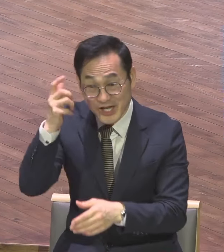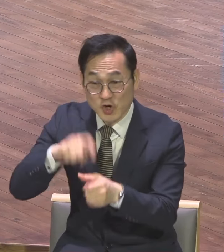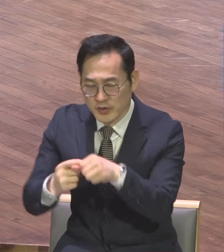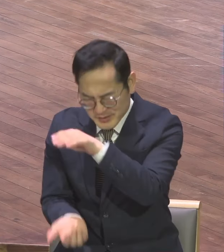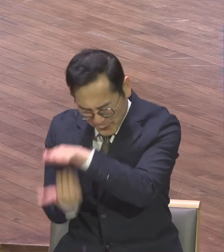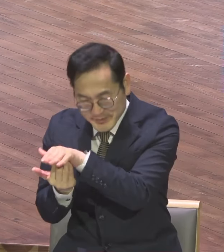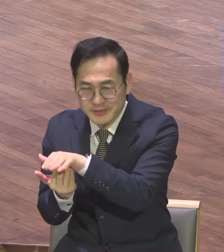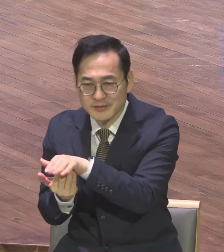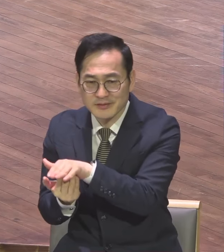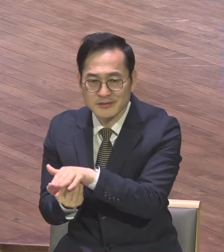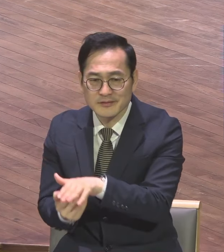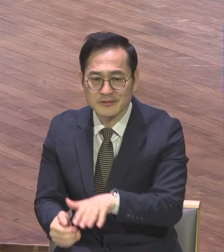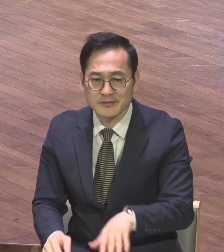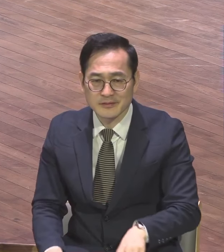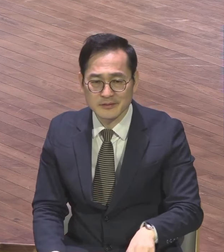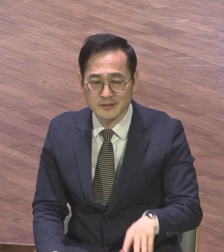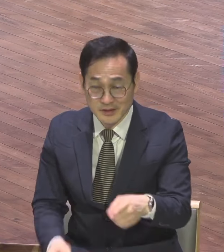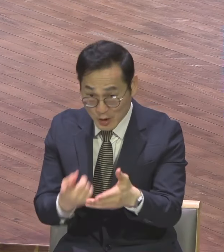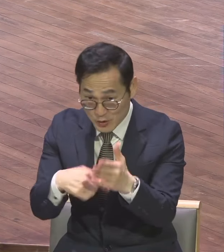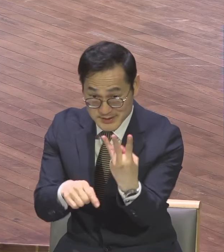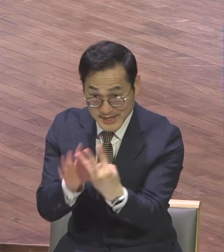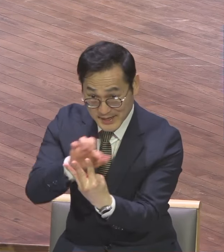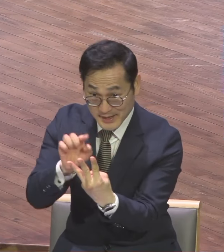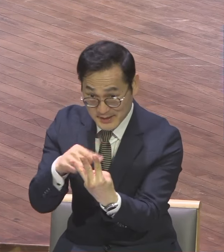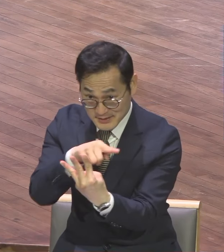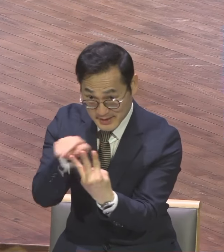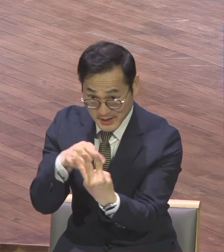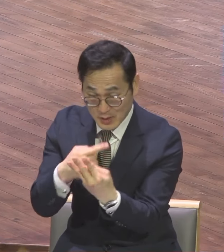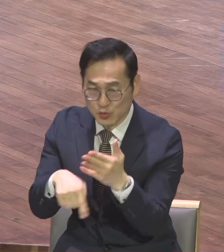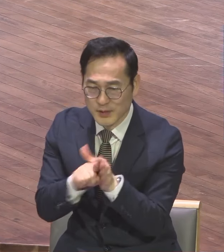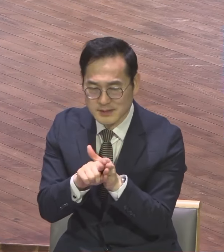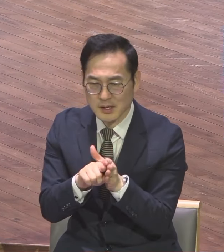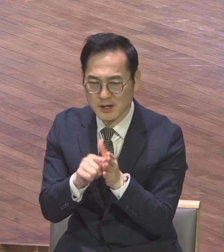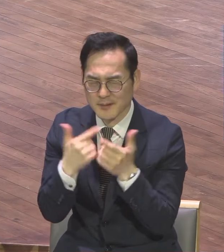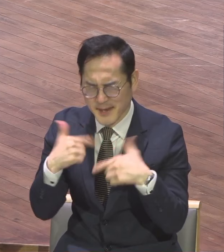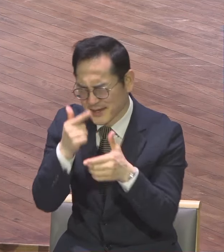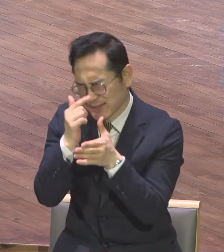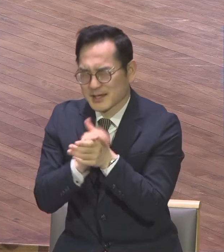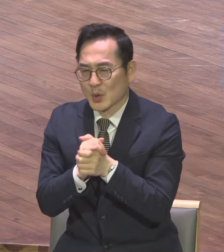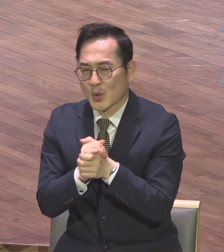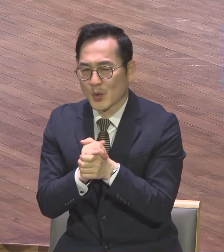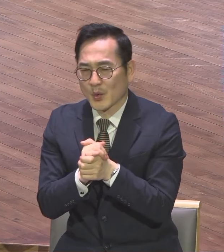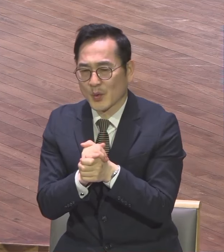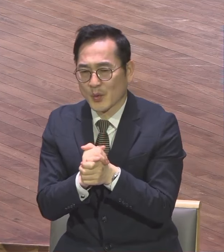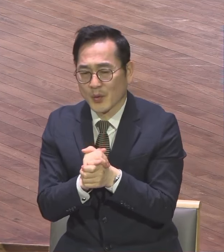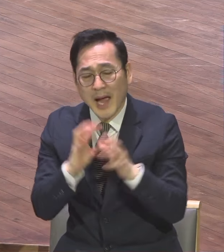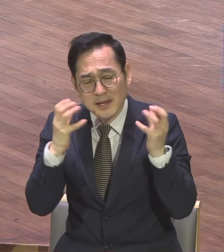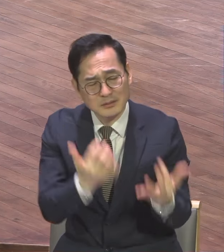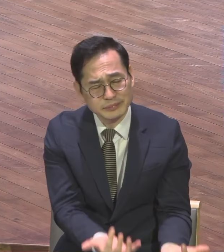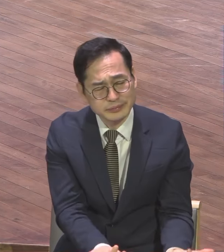매일 기도하고 있어요. 3단째 이길 수 있는 인물이 나오게 하여 주옵소서.